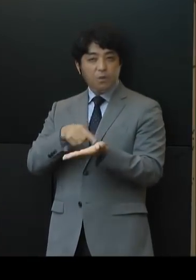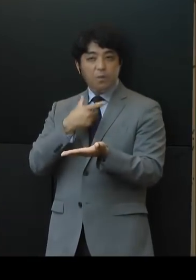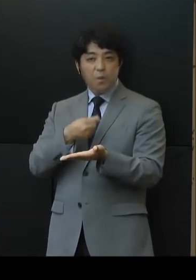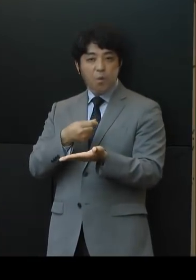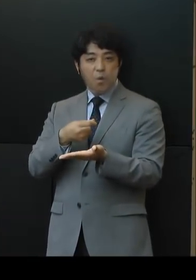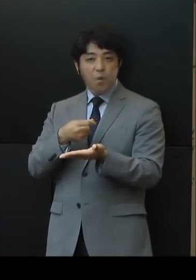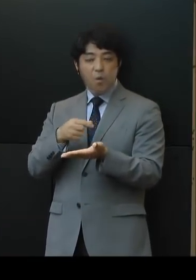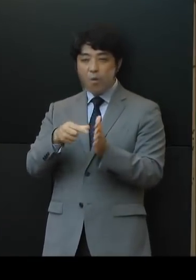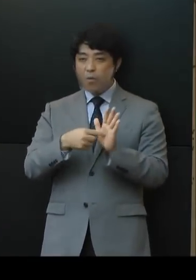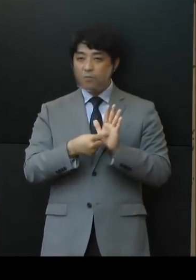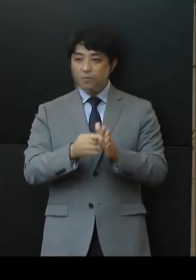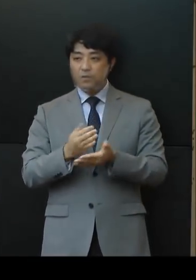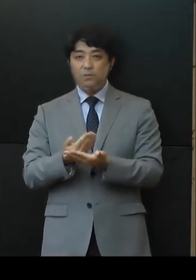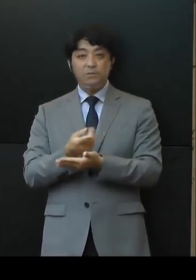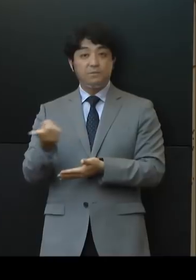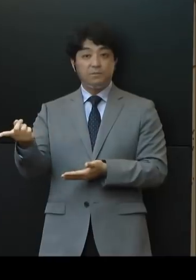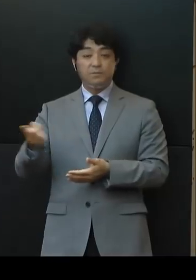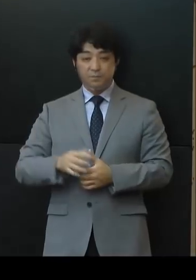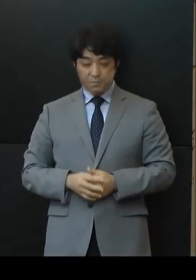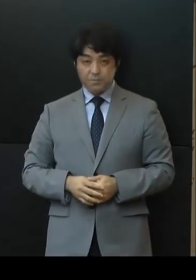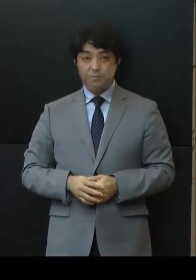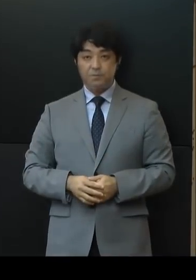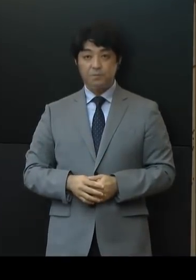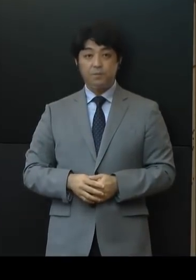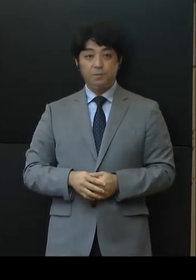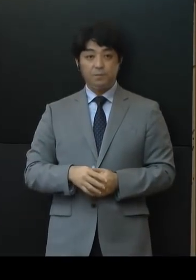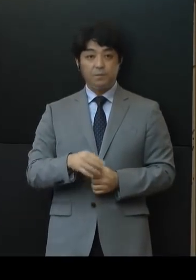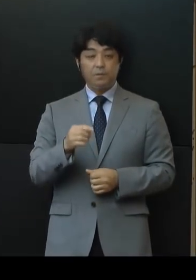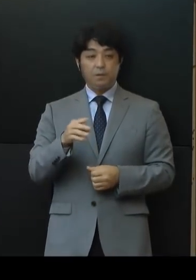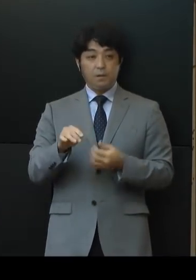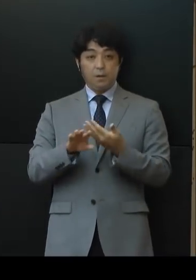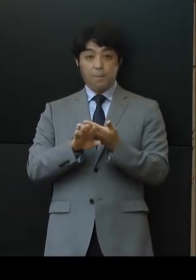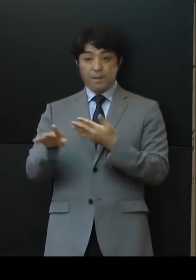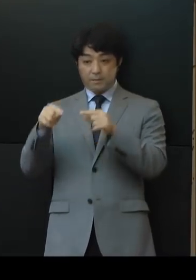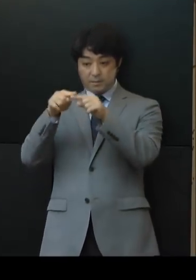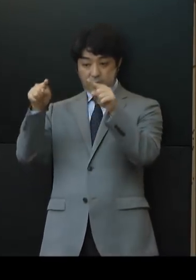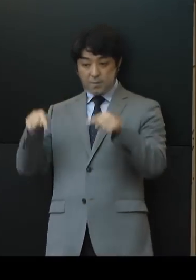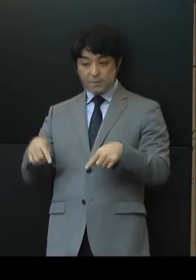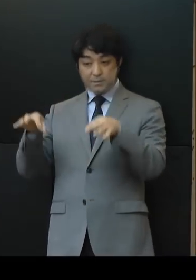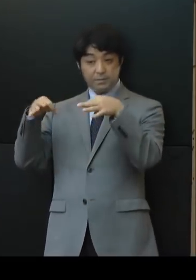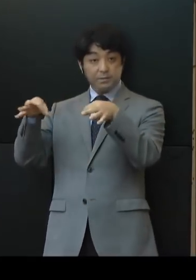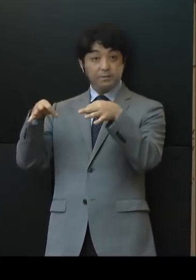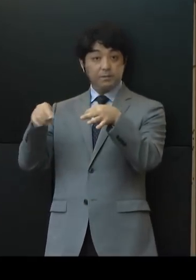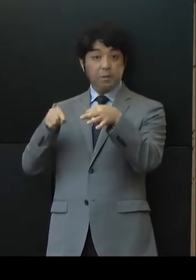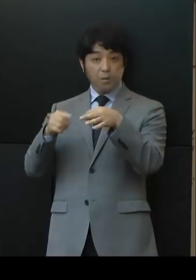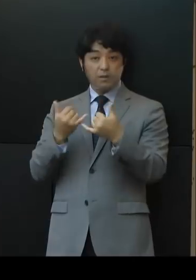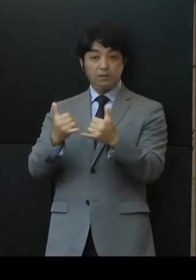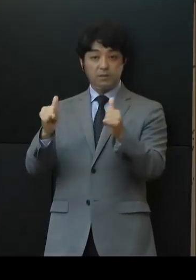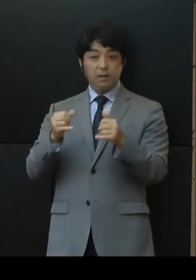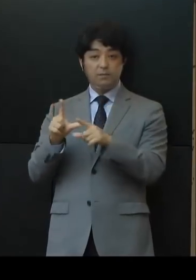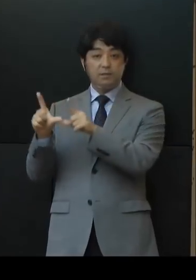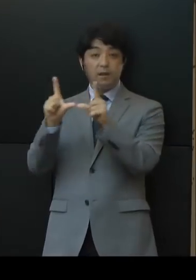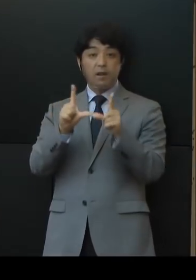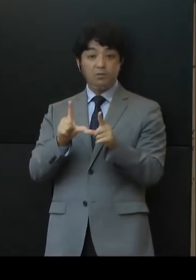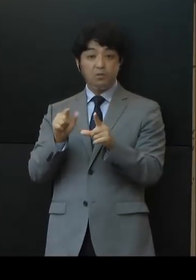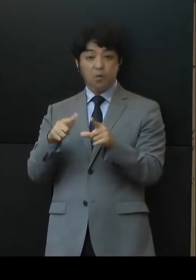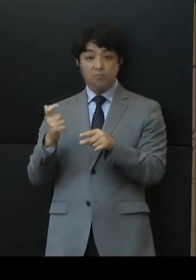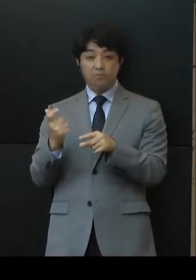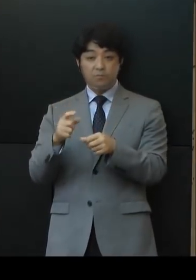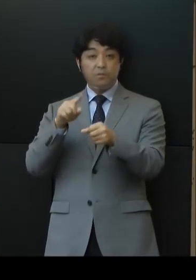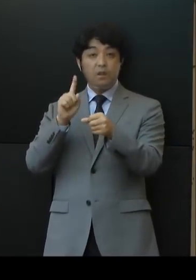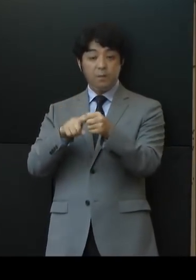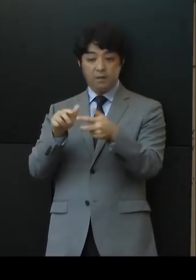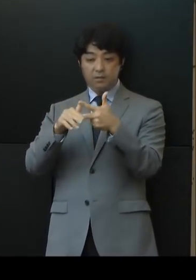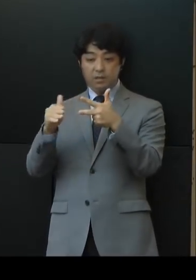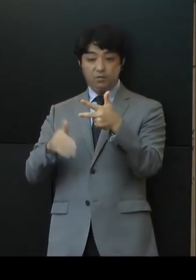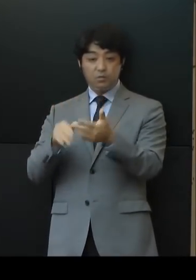でございます。丸の2つ目の別紙2については、社会生活を維持する上で必要な施設